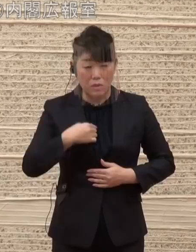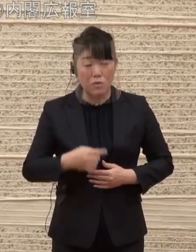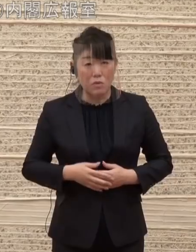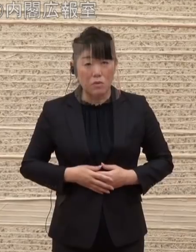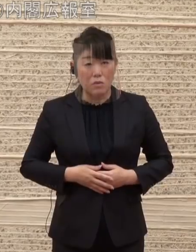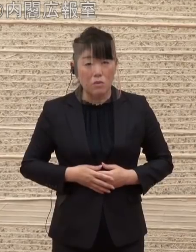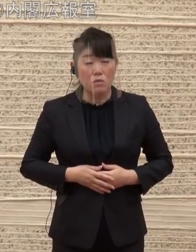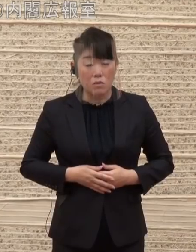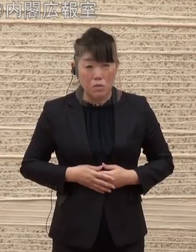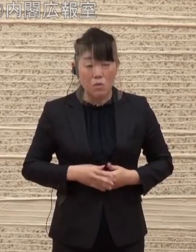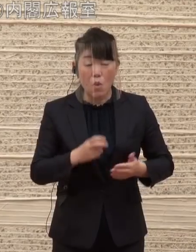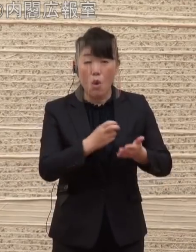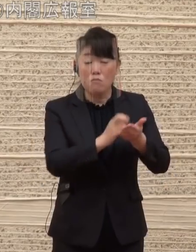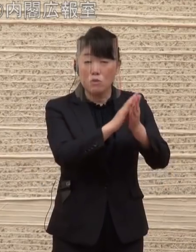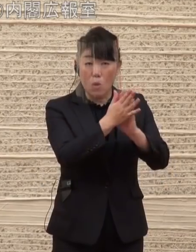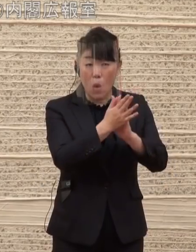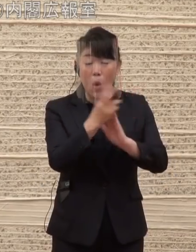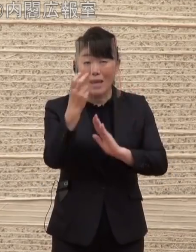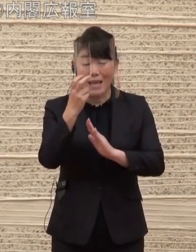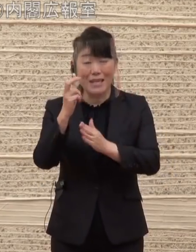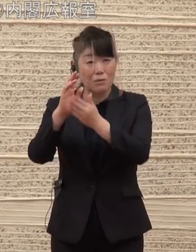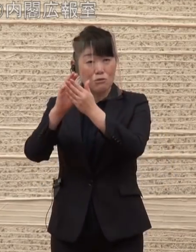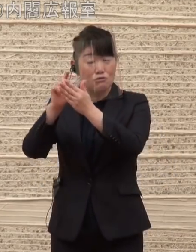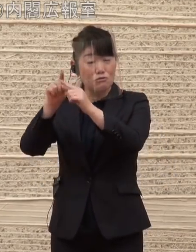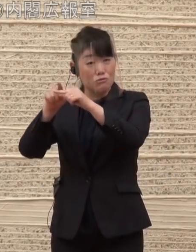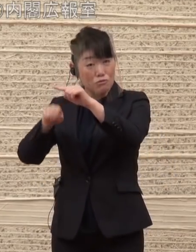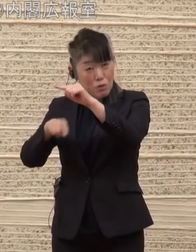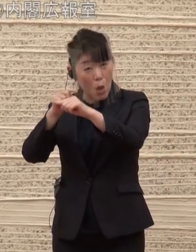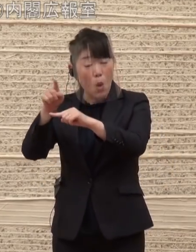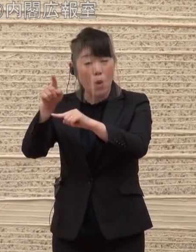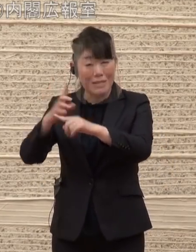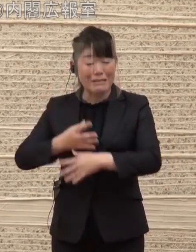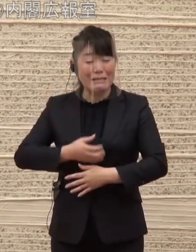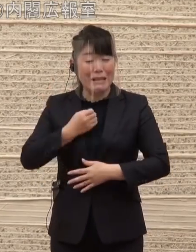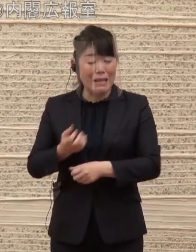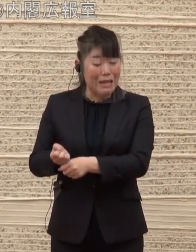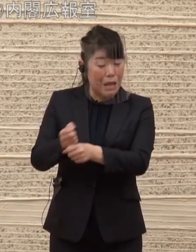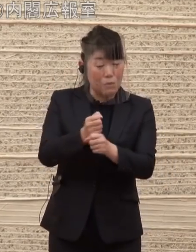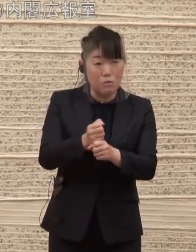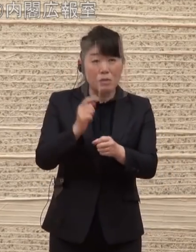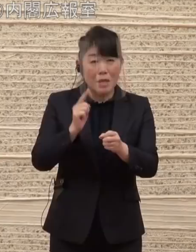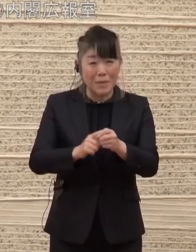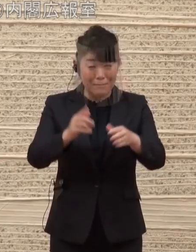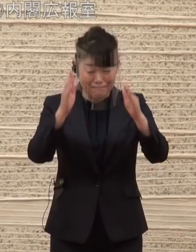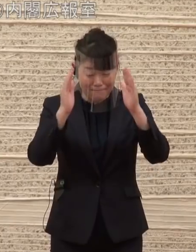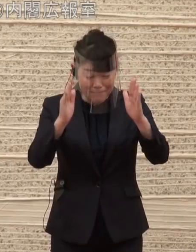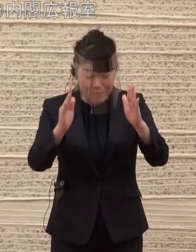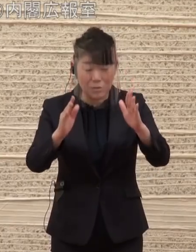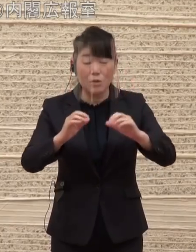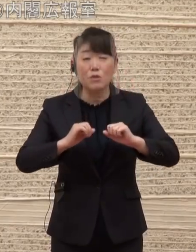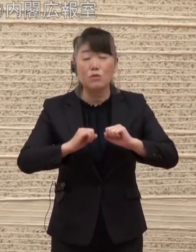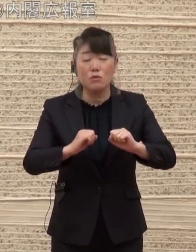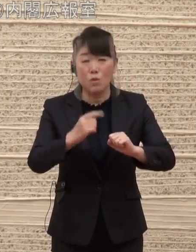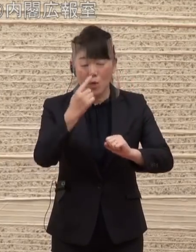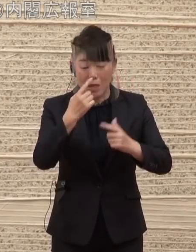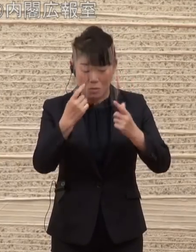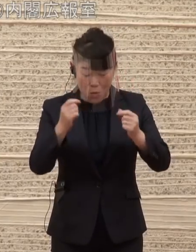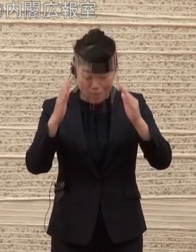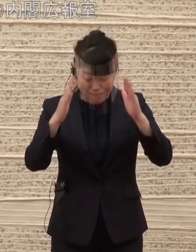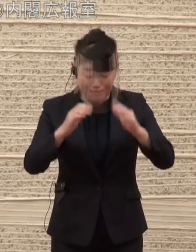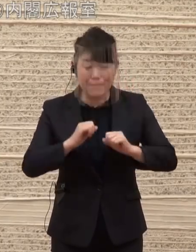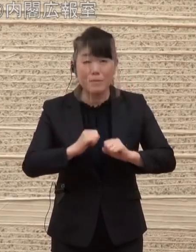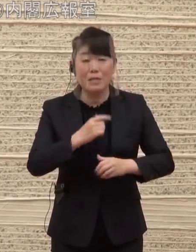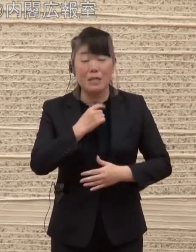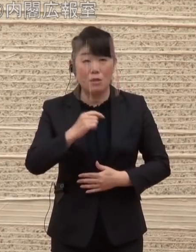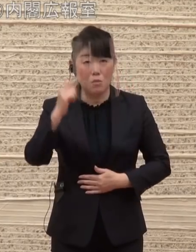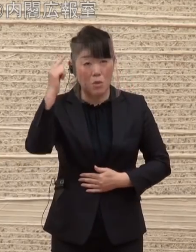法務省検察庁においてですね信頼を回収ために全力を尽くさなければならない私も全力を尽くしていきたいと思ってい